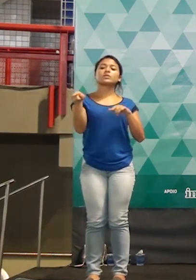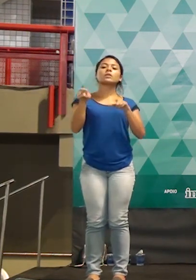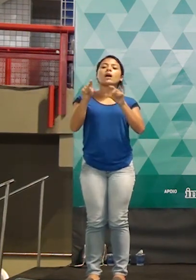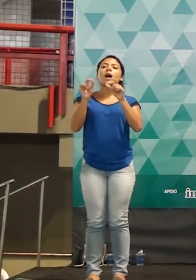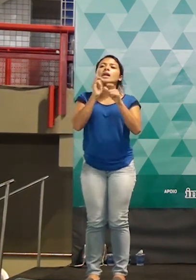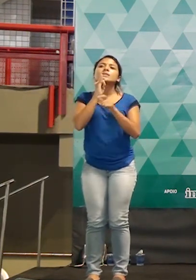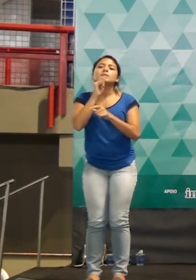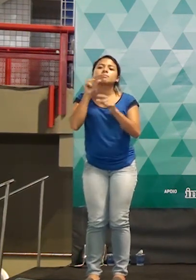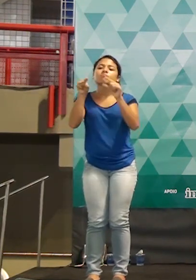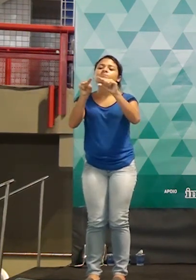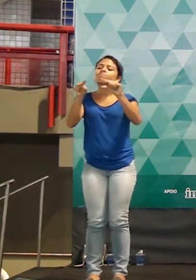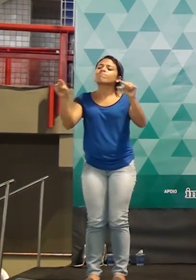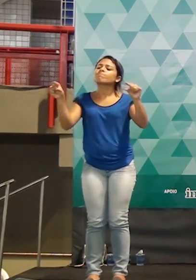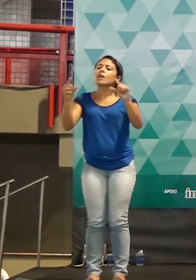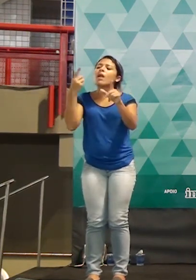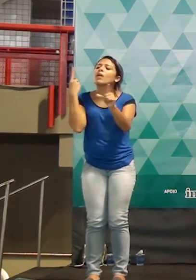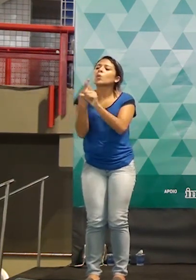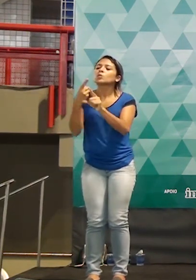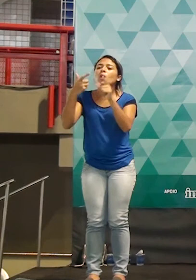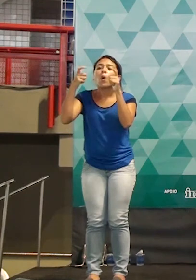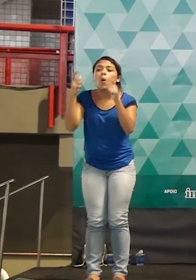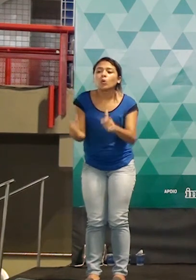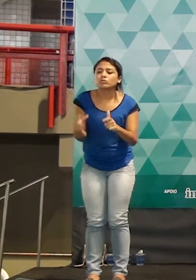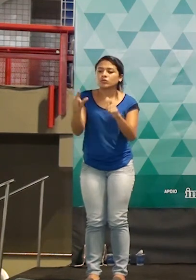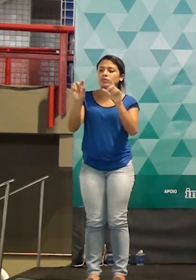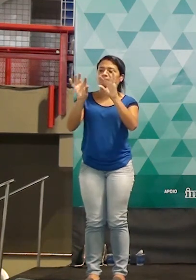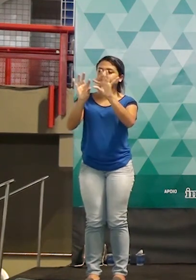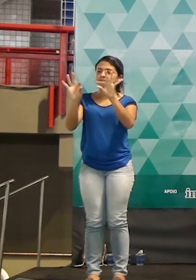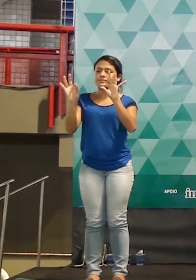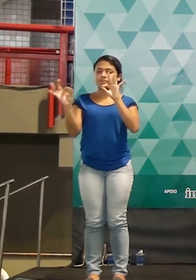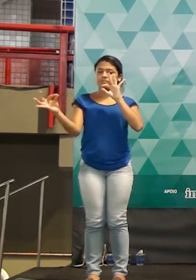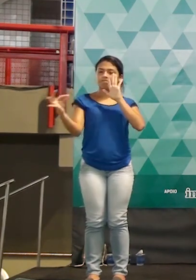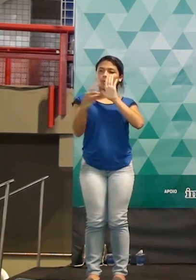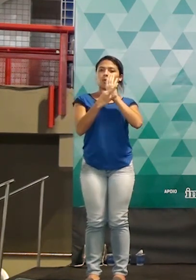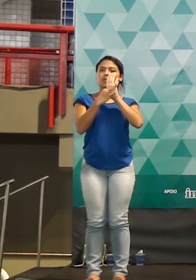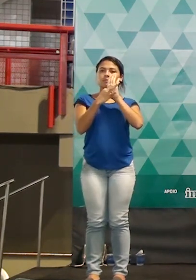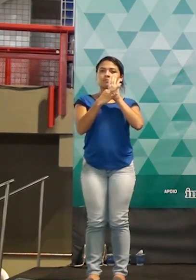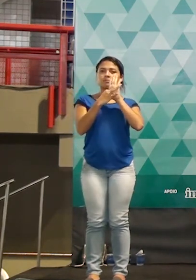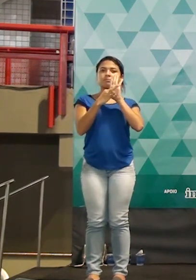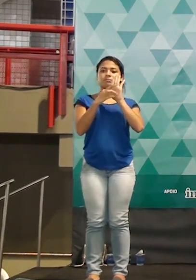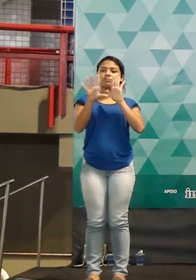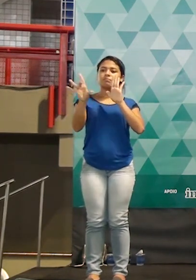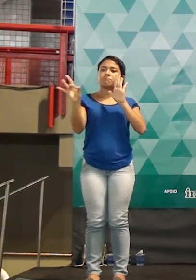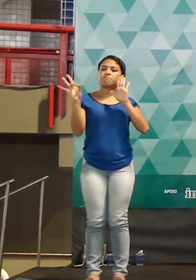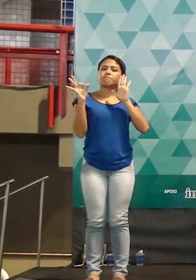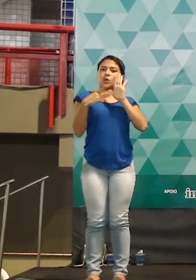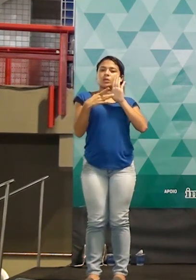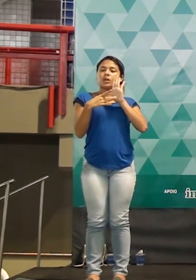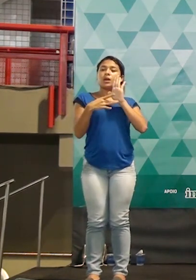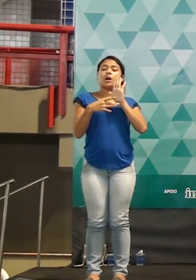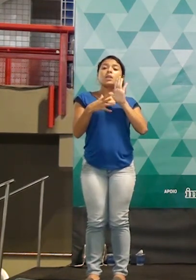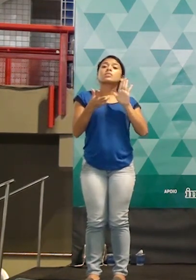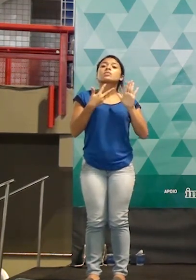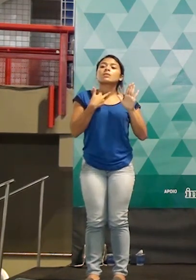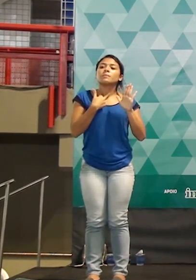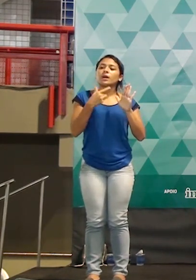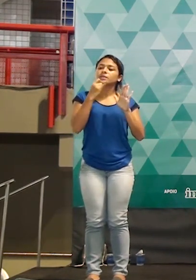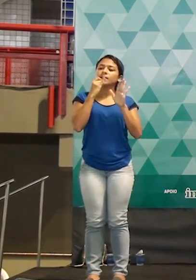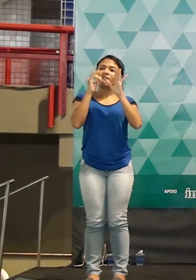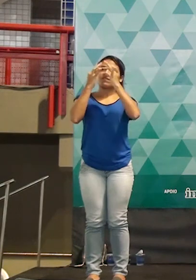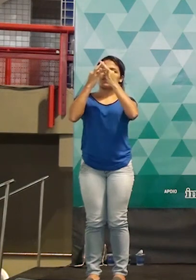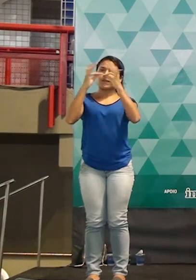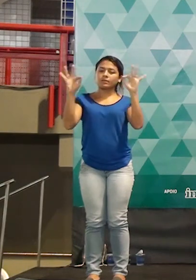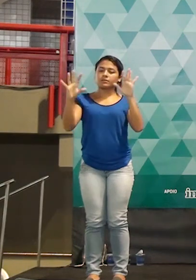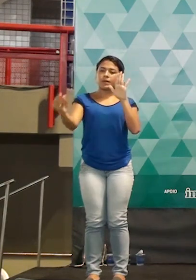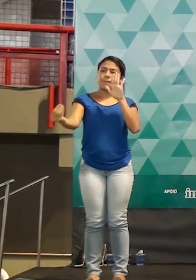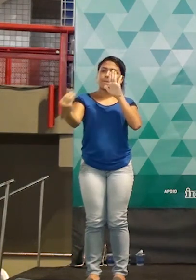fonte. Na hora da prova, você pode tirar só o dado. Você não pode copiar a frase. Só o dado